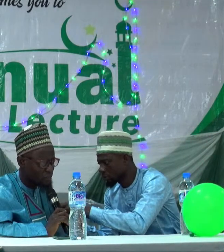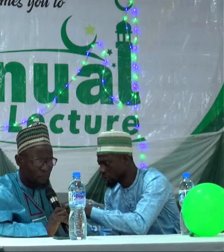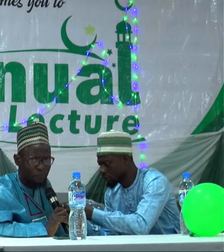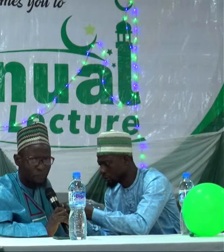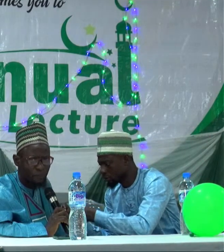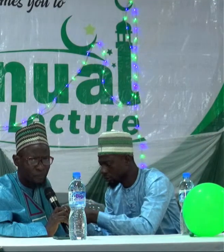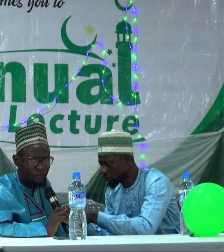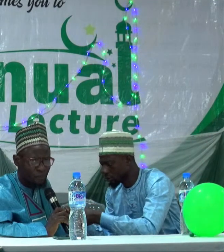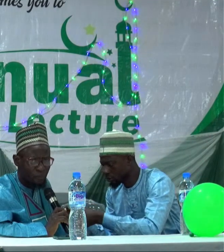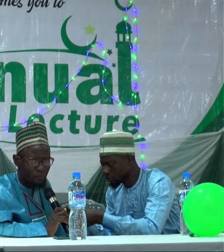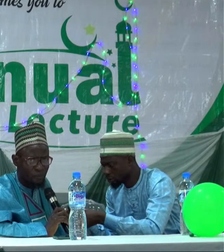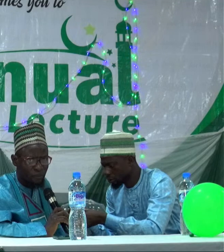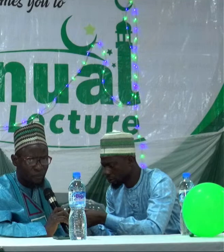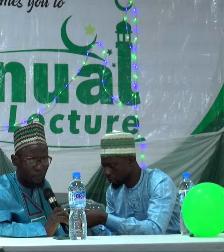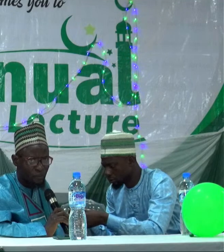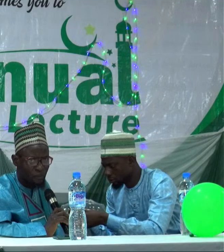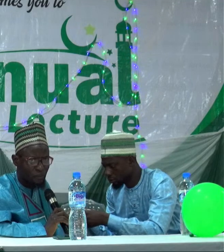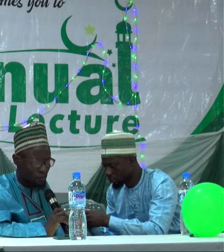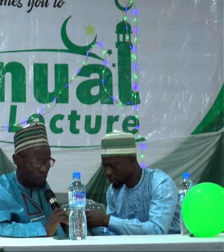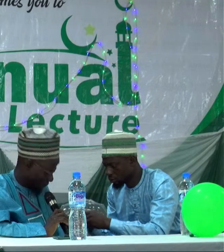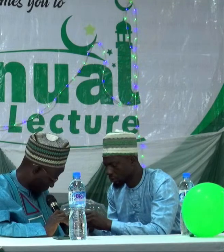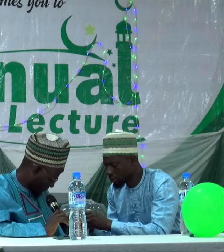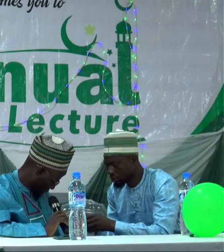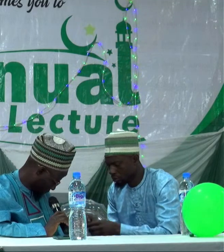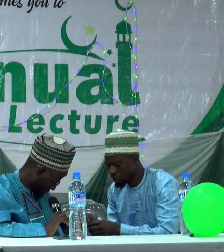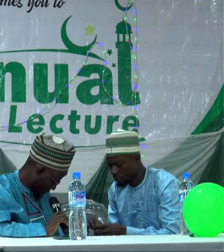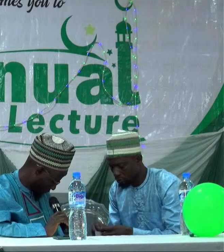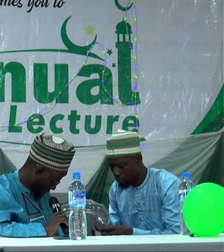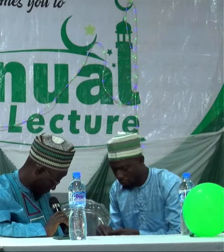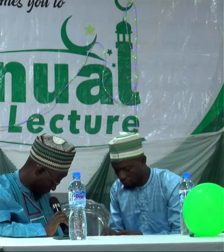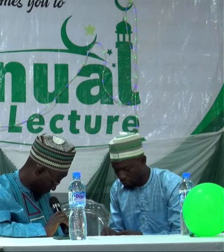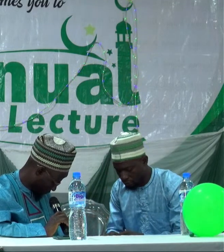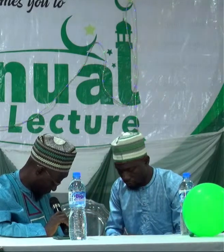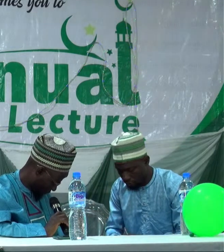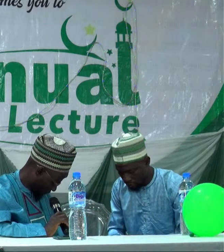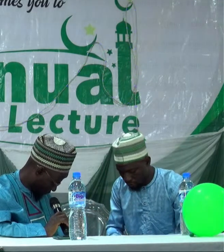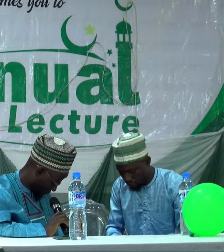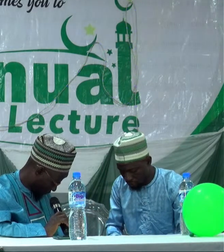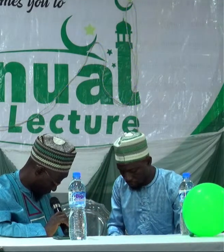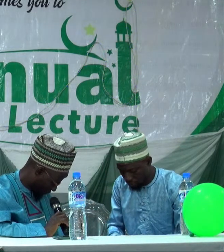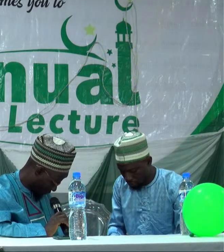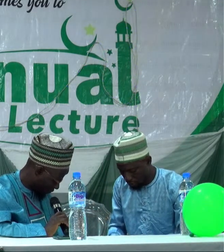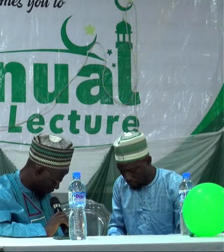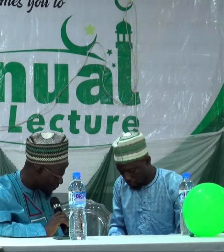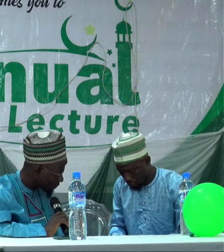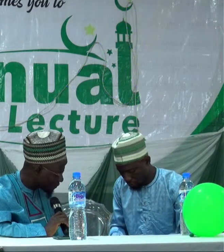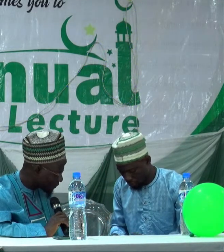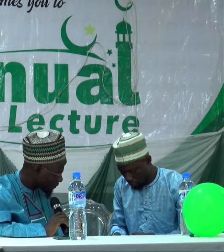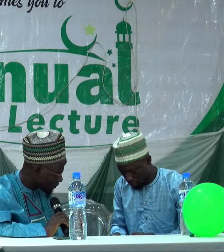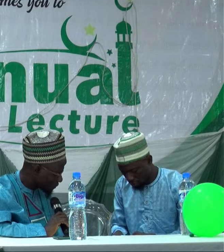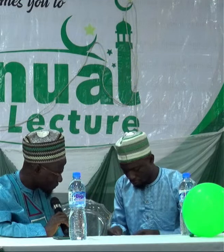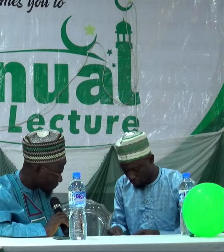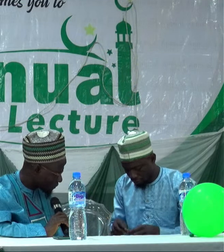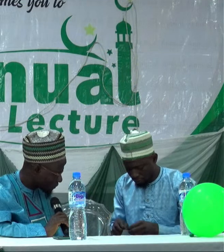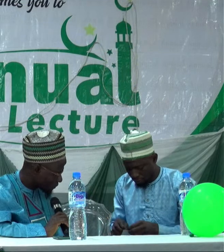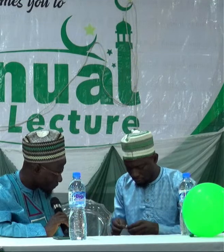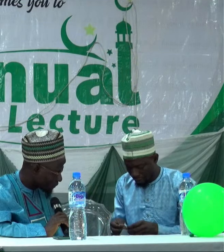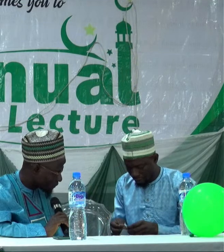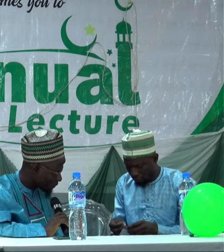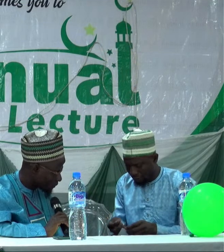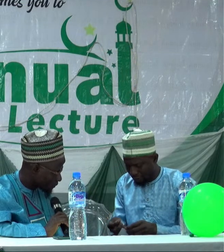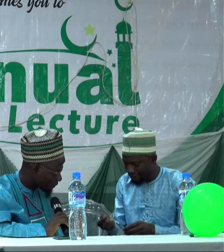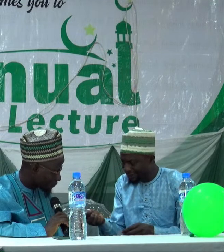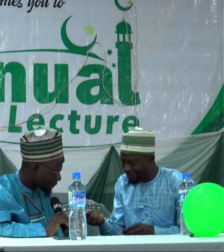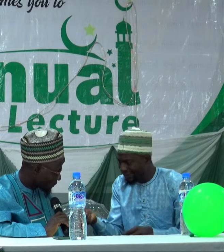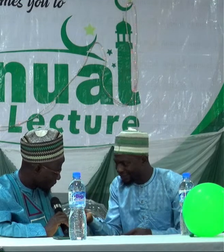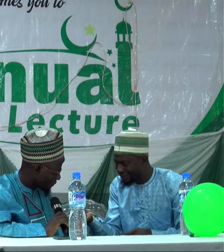ọ̀tà. Àdúrà wa lóṣooṣù tí a máa ń ṣe tòní ìta tó ṣe yìí ọlọ́run gbà fún wa o. Má ṣe eléyìí nìkan tó kùn fẹ́ni kankan wa. Ó lápẹ́lẹ̀